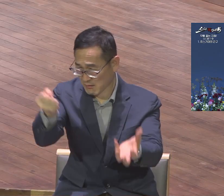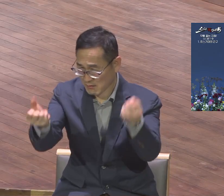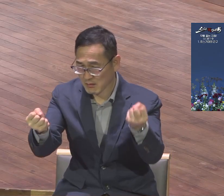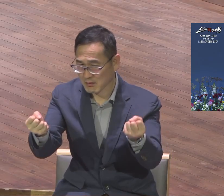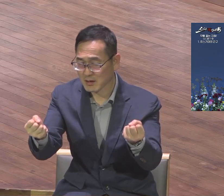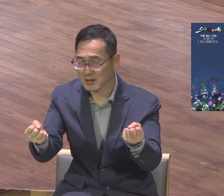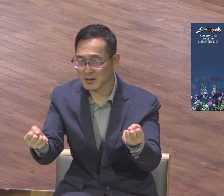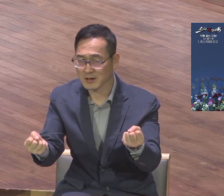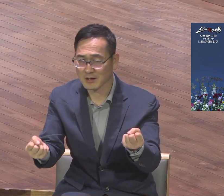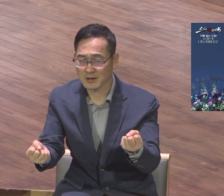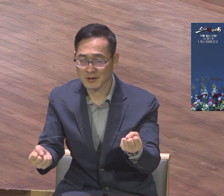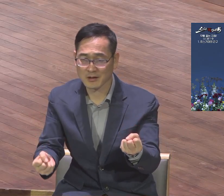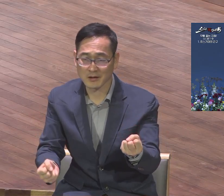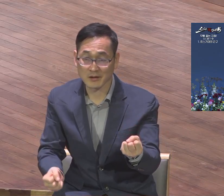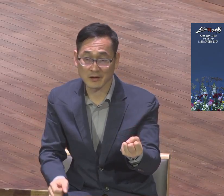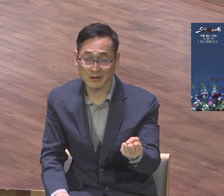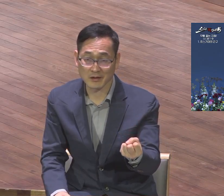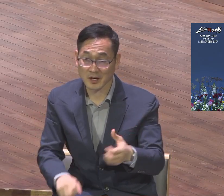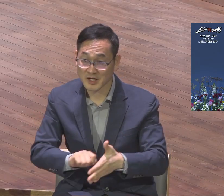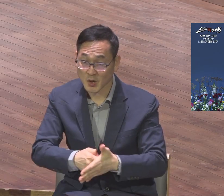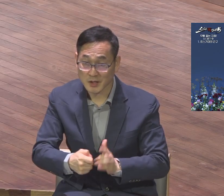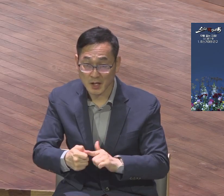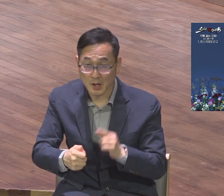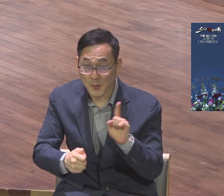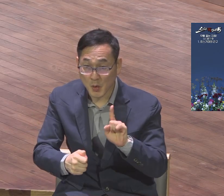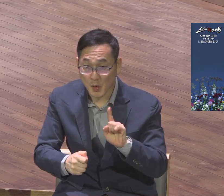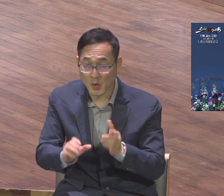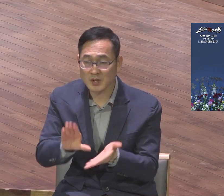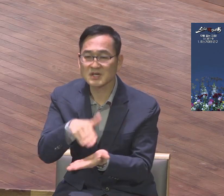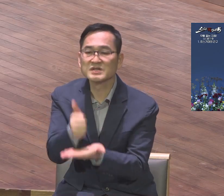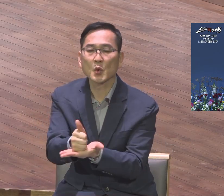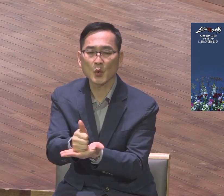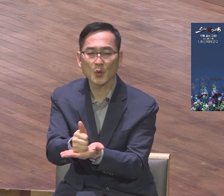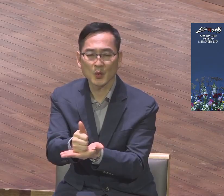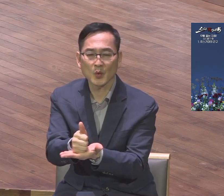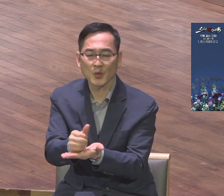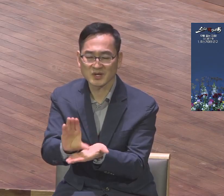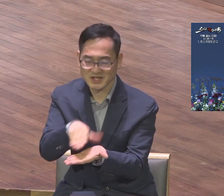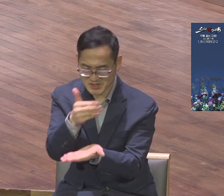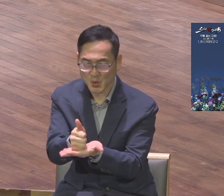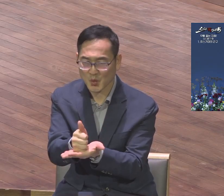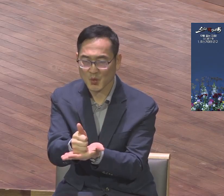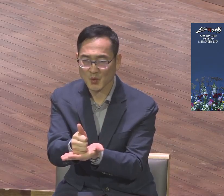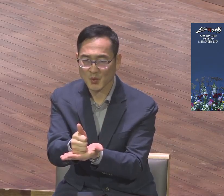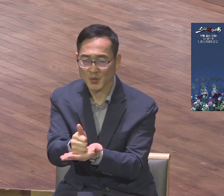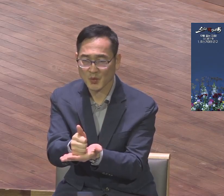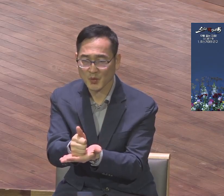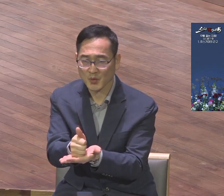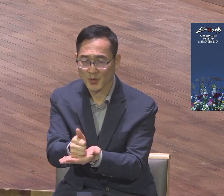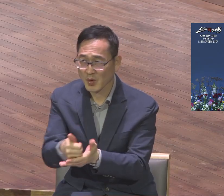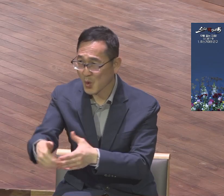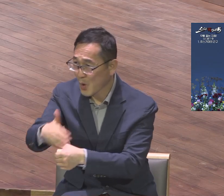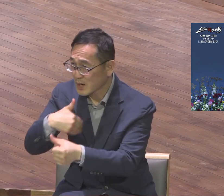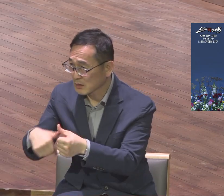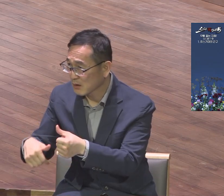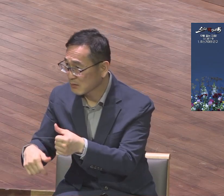열쇠를 주었어요. 그 열쇠가 뭐예요? 그리스도예요. 그리스도. 우리 눈앞에 환경